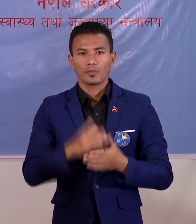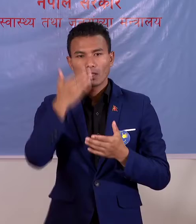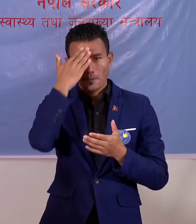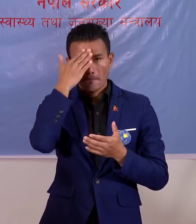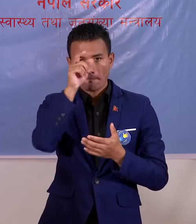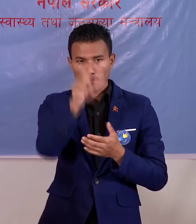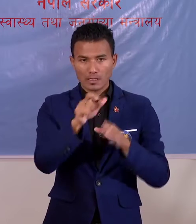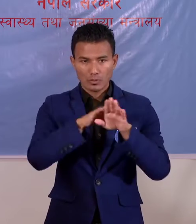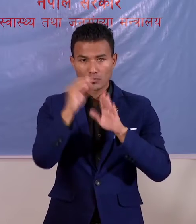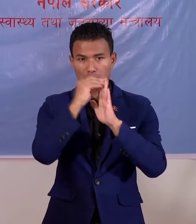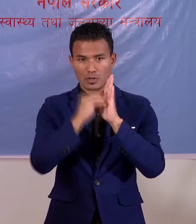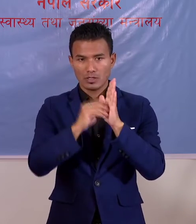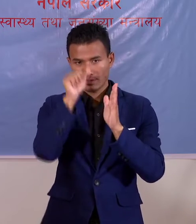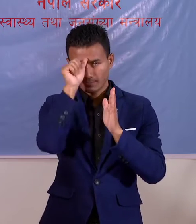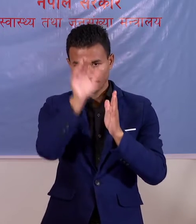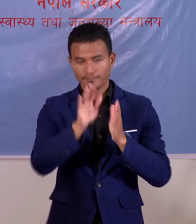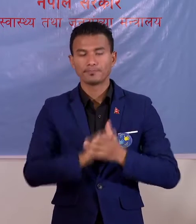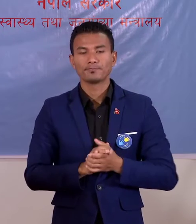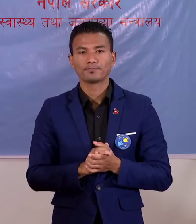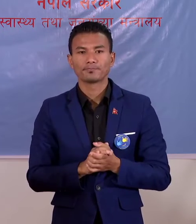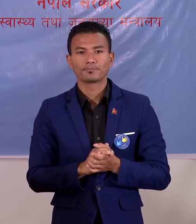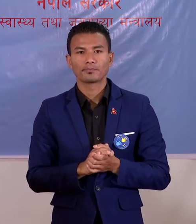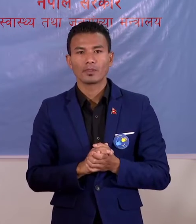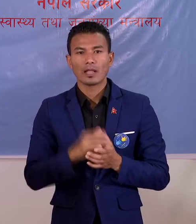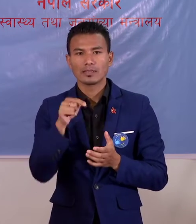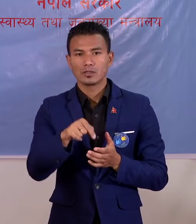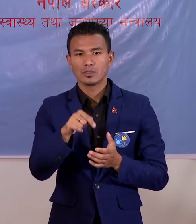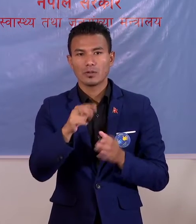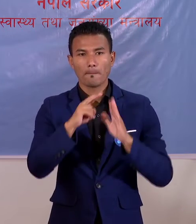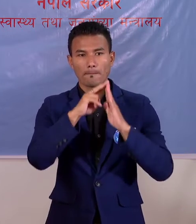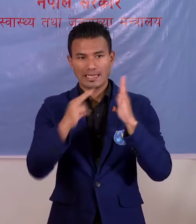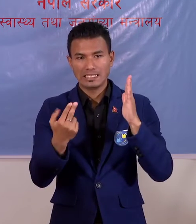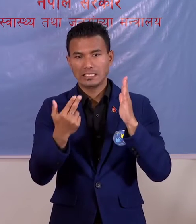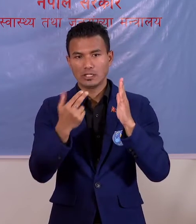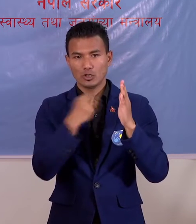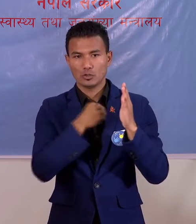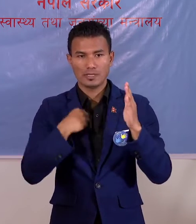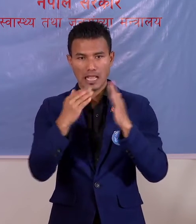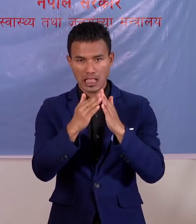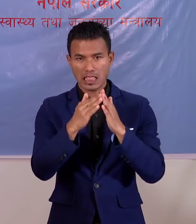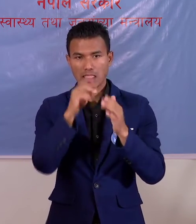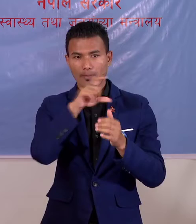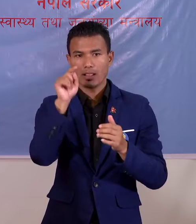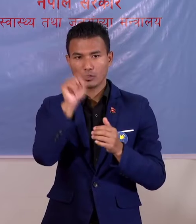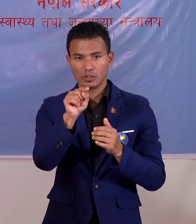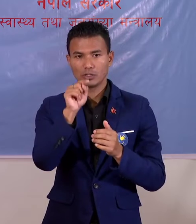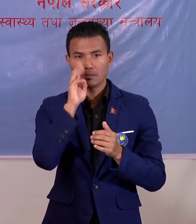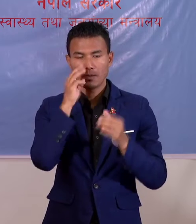संक्रमित व्यक्तिहरूको विवरण दिन चाहन्छु। आज भेरी अस्पतालको नेपालगञ्जमा